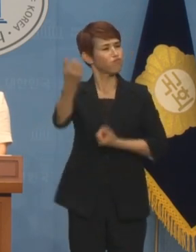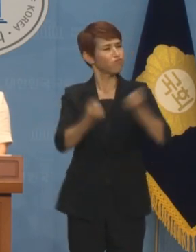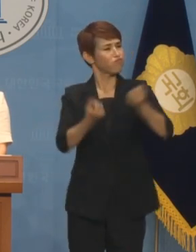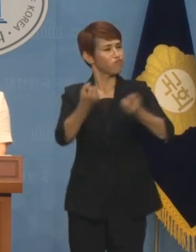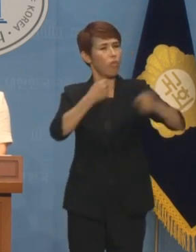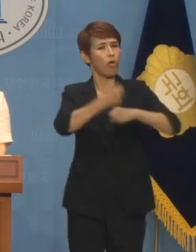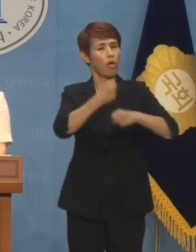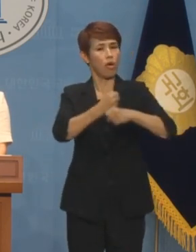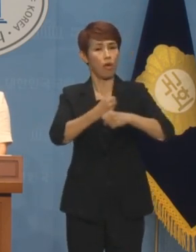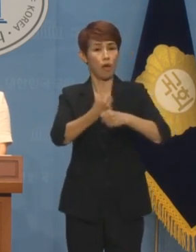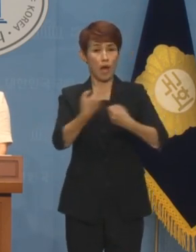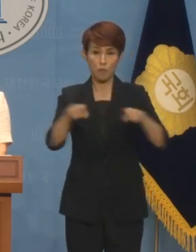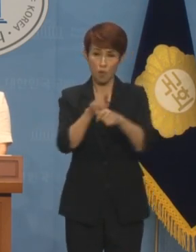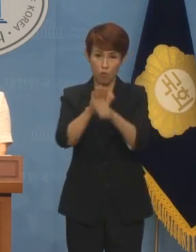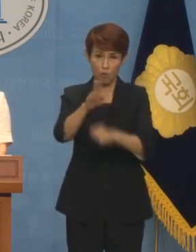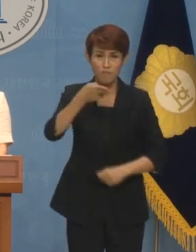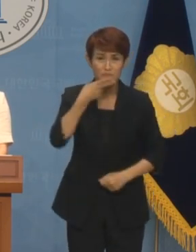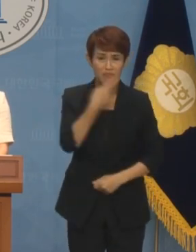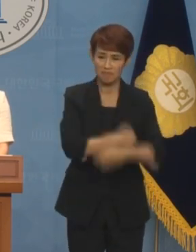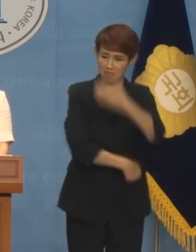정권이라고밖에 설명할 수 없습니다.